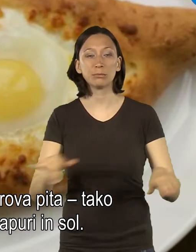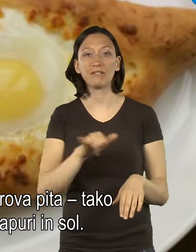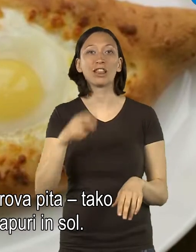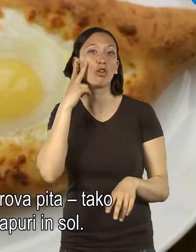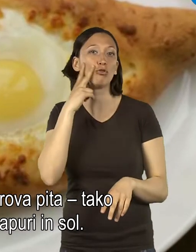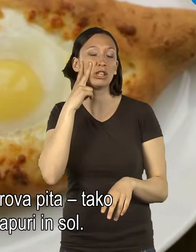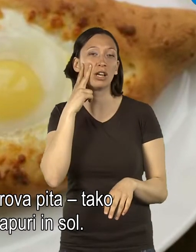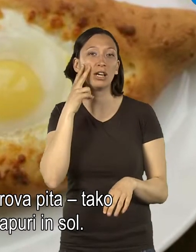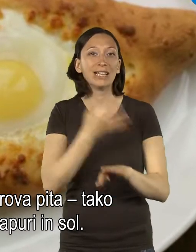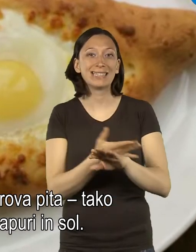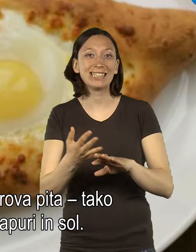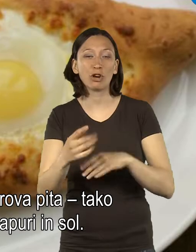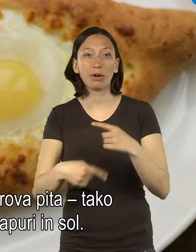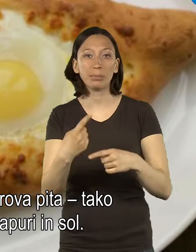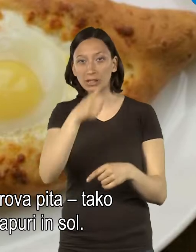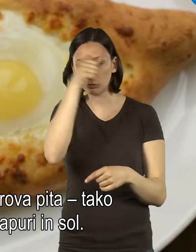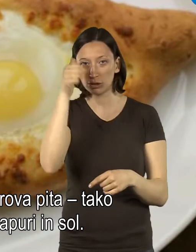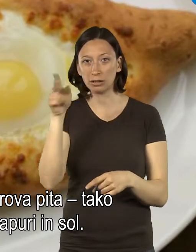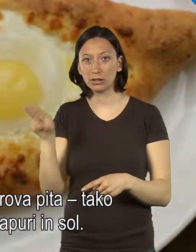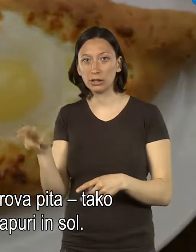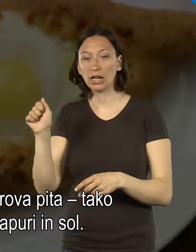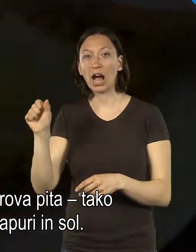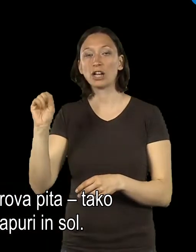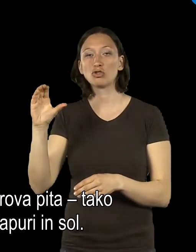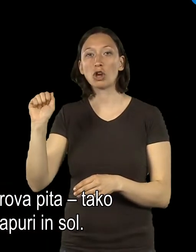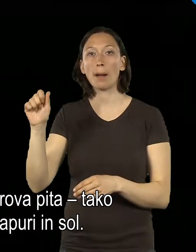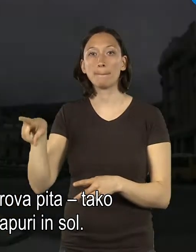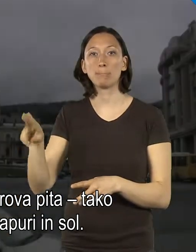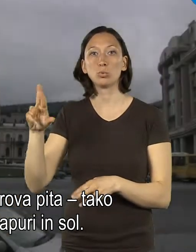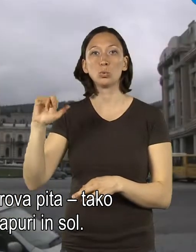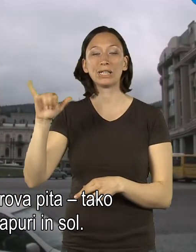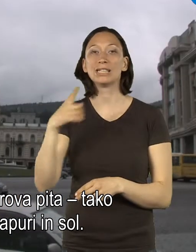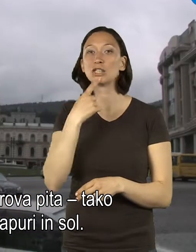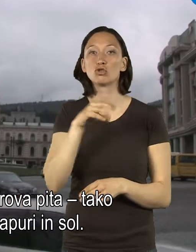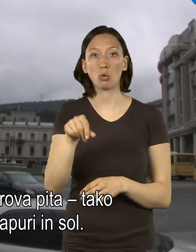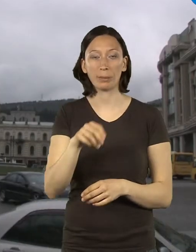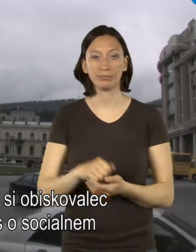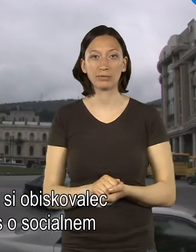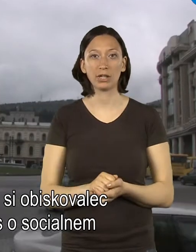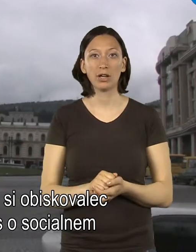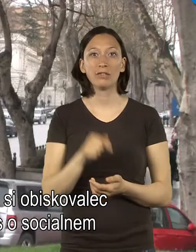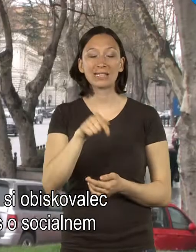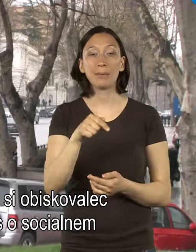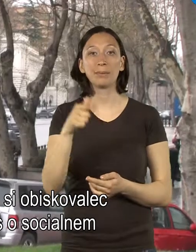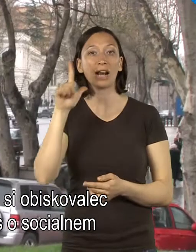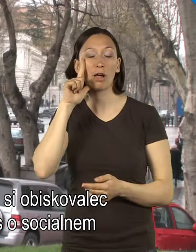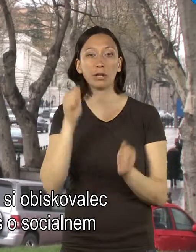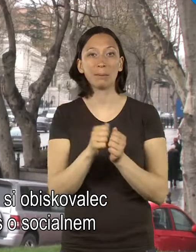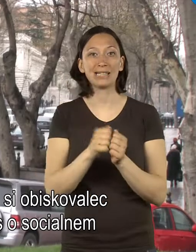sirova pita, tako imenovani hačapuri in sol. V samem Tbilisiju si obiskovalec težko